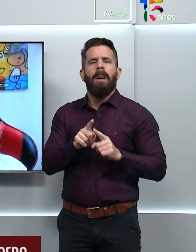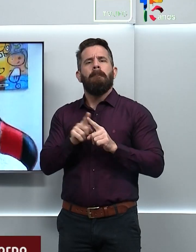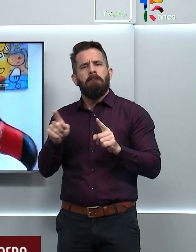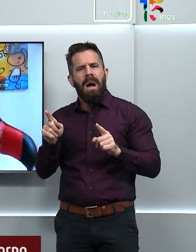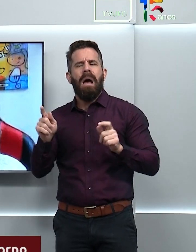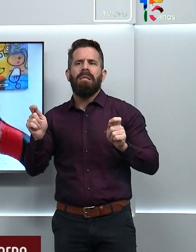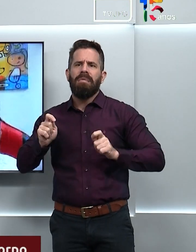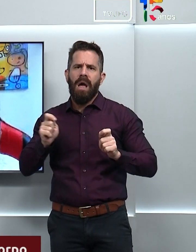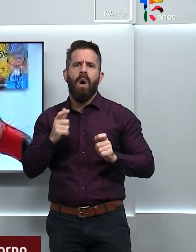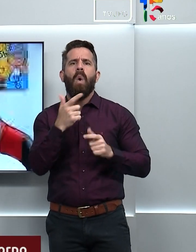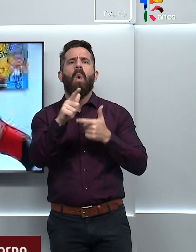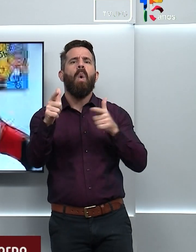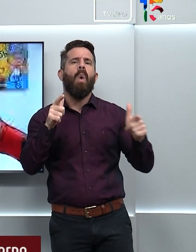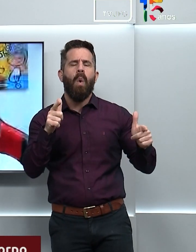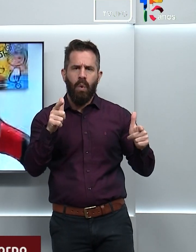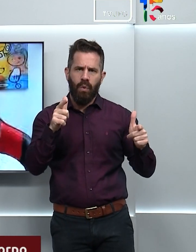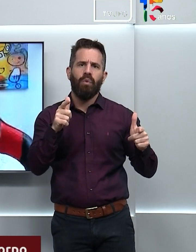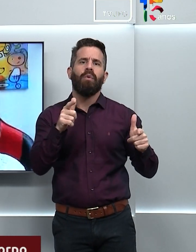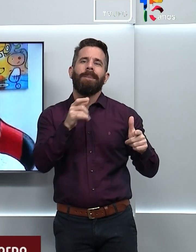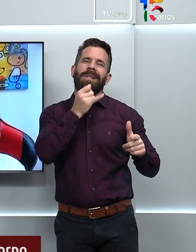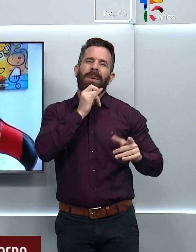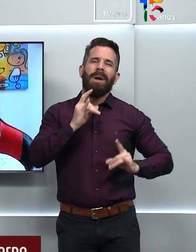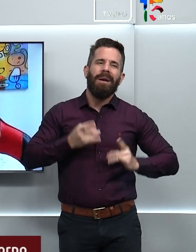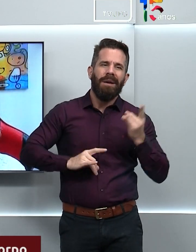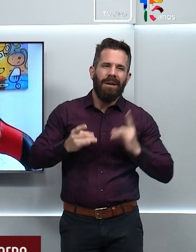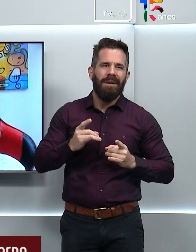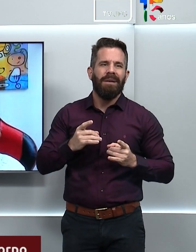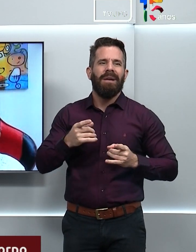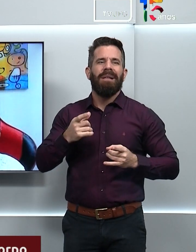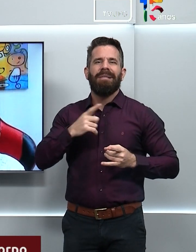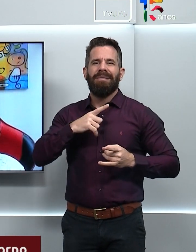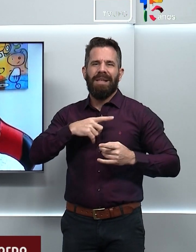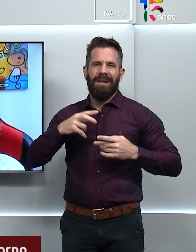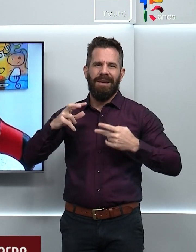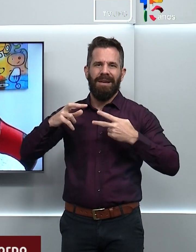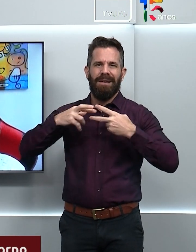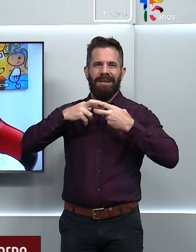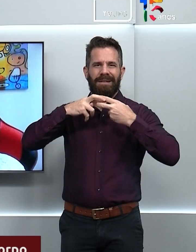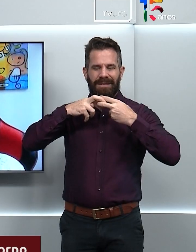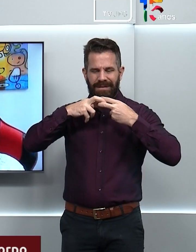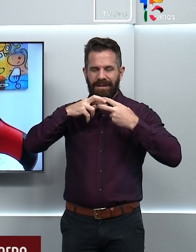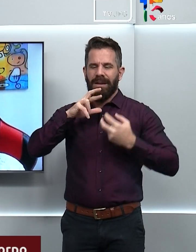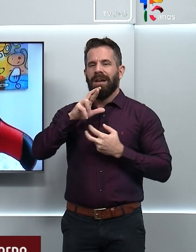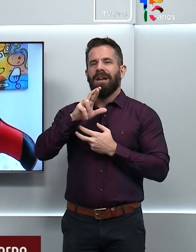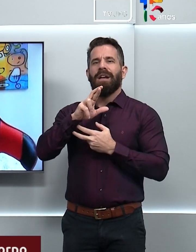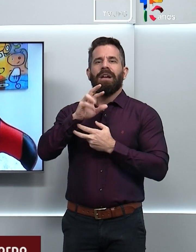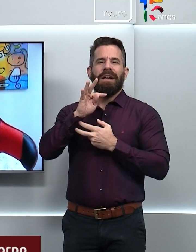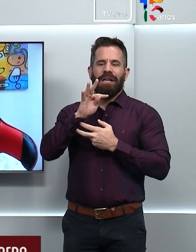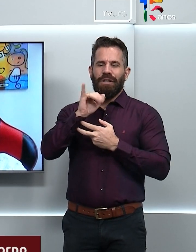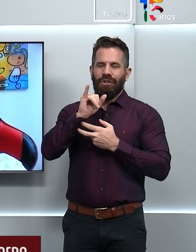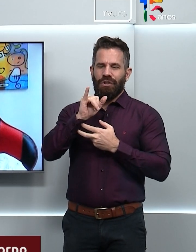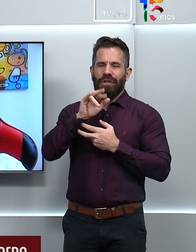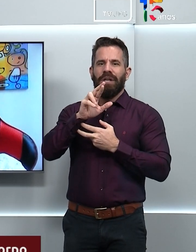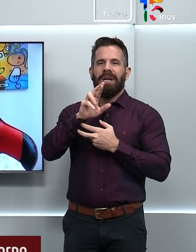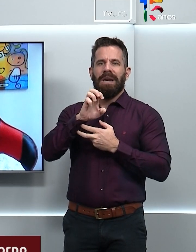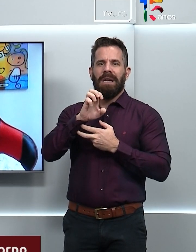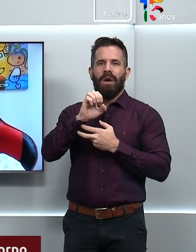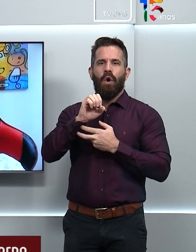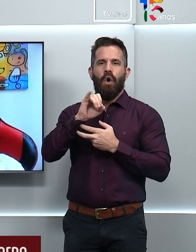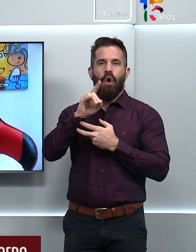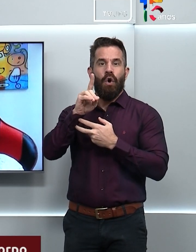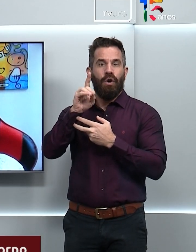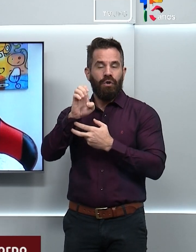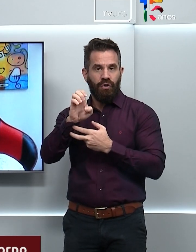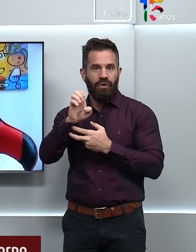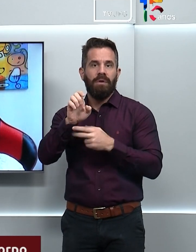né? Por exemplo, no caso da tireoide, a variação desses hormônios pode levar a condições de saúde e há uma coisa que muita gente se preocupa, que é o